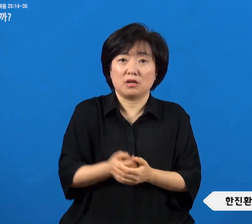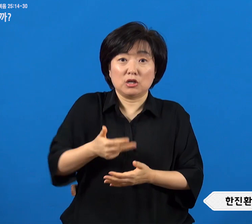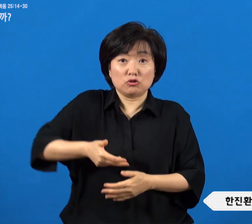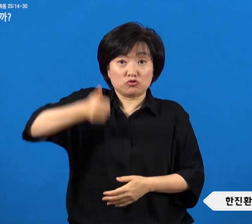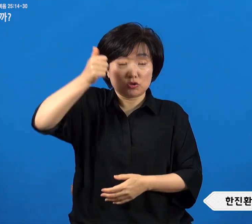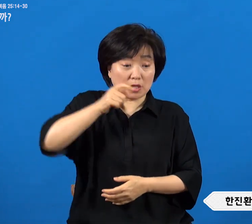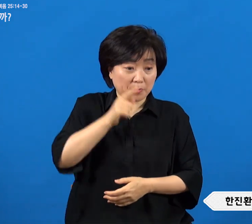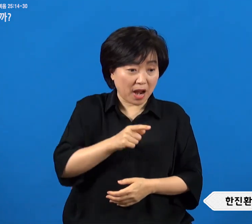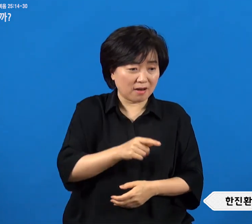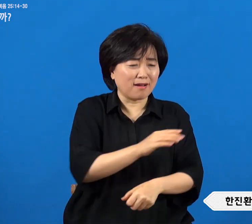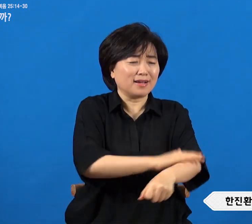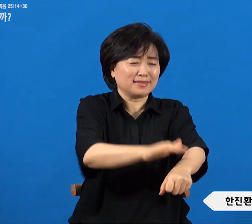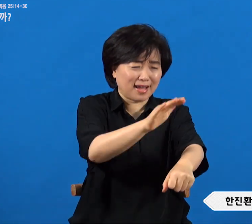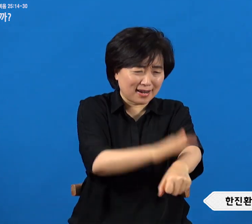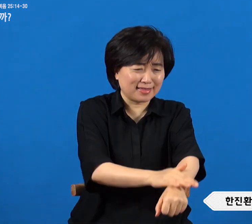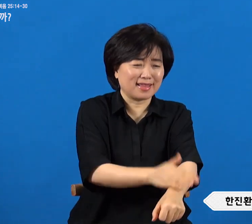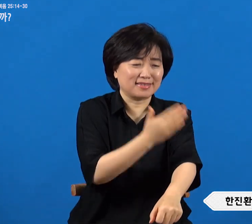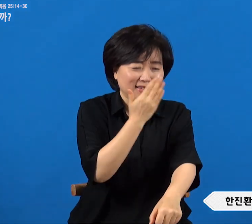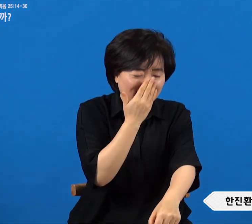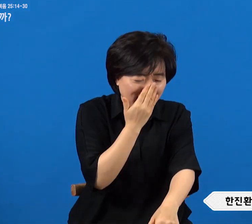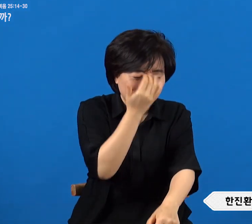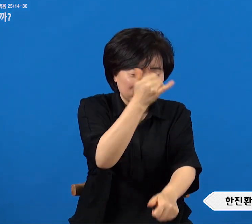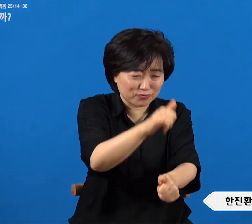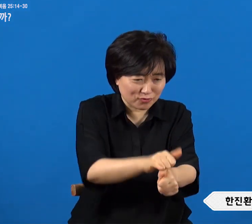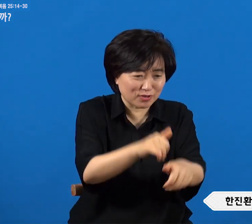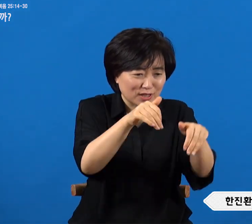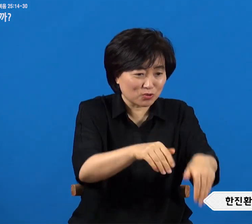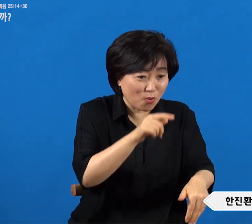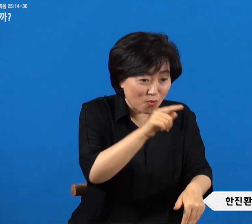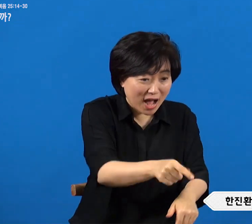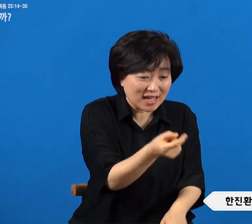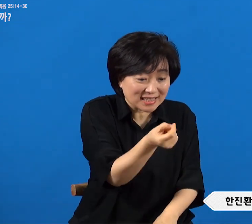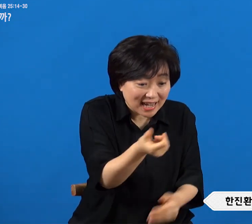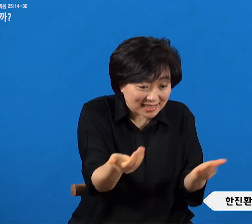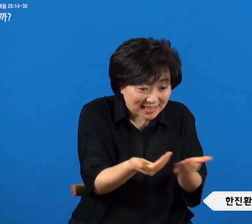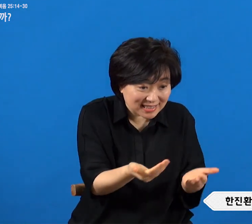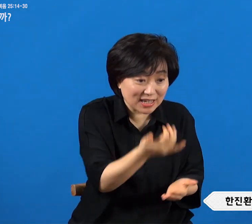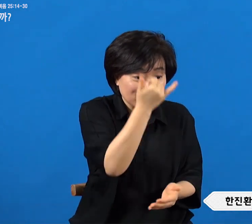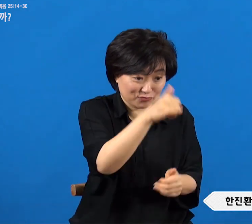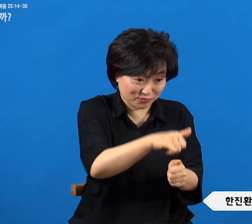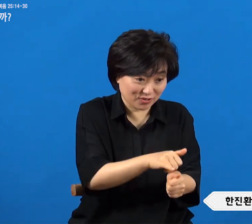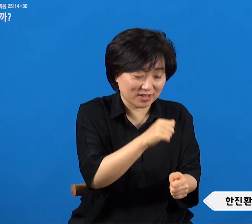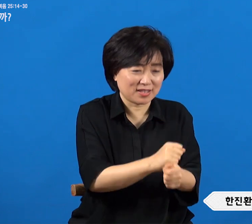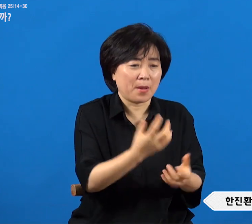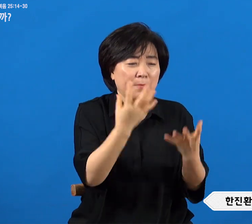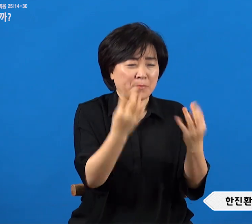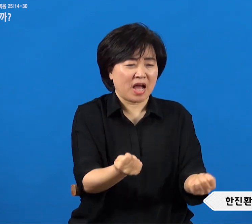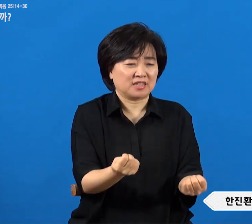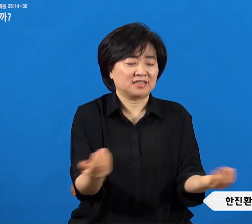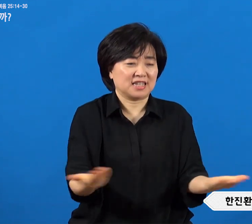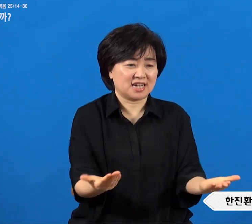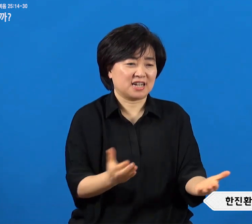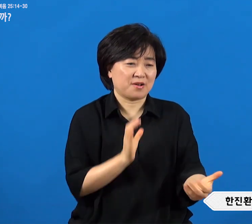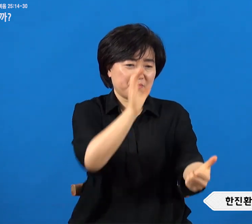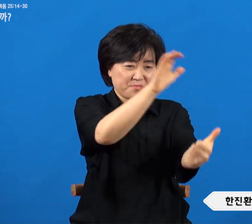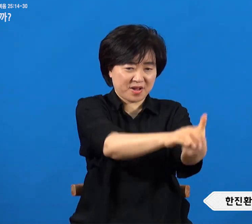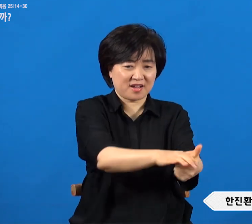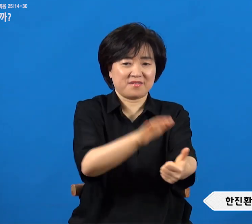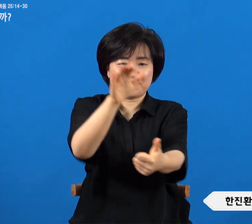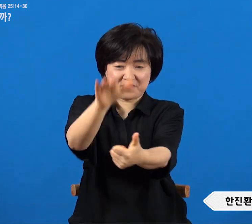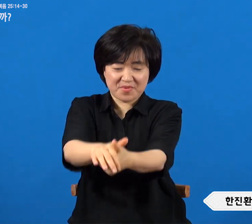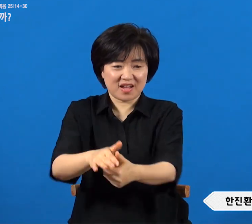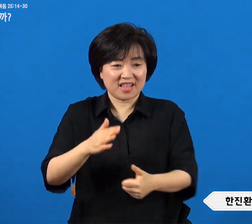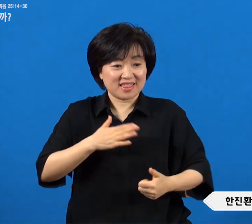이르되 잘하였도다 착하고 충성된 종아, 네가 작은 일에 충성하였음에 내가 많은 것을 네게 맡기리니 내